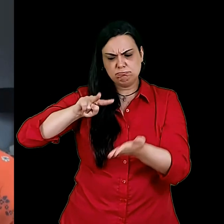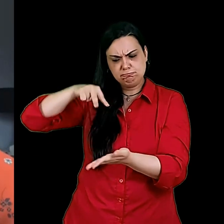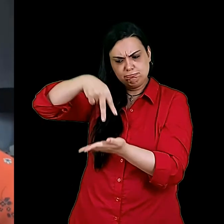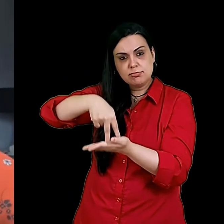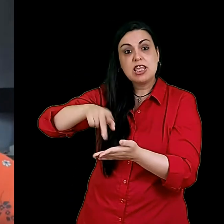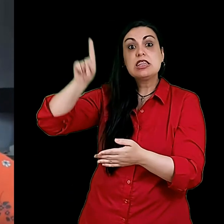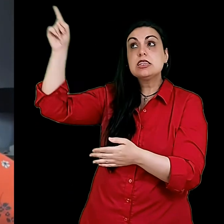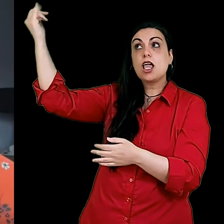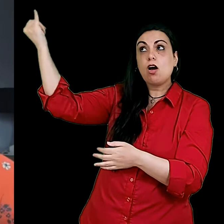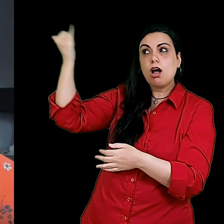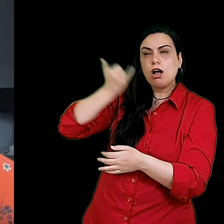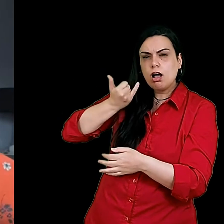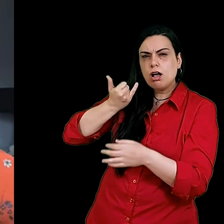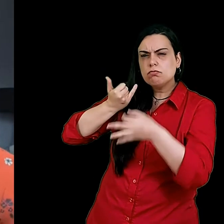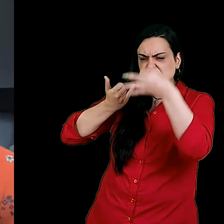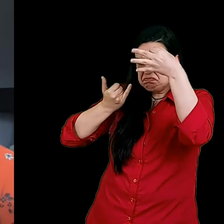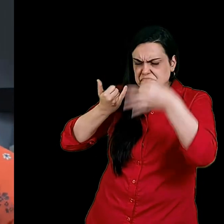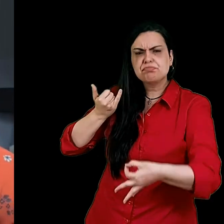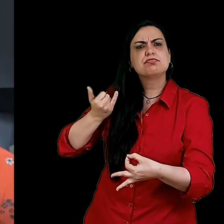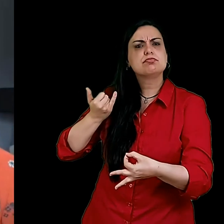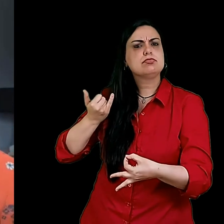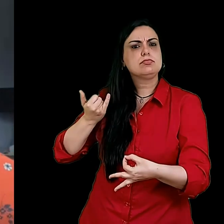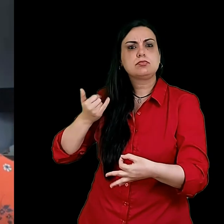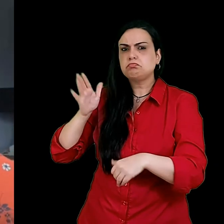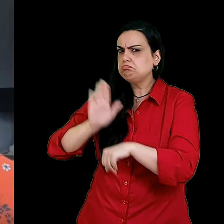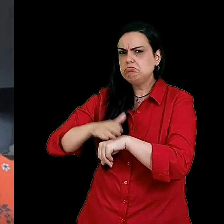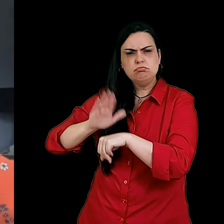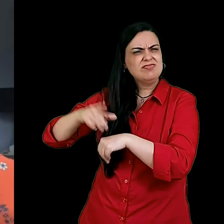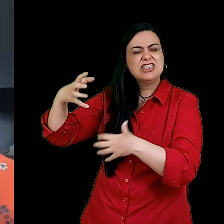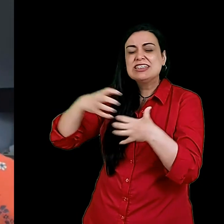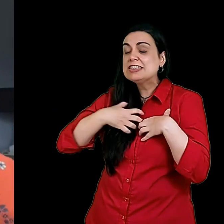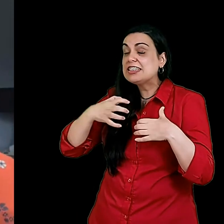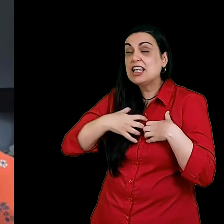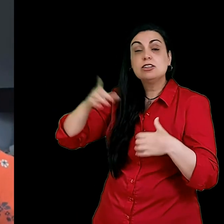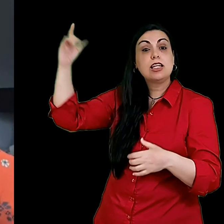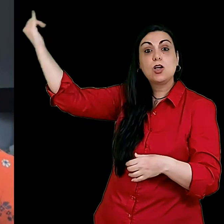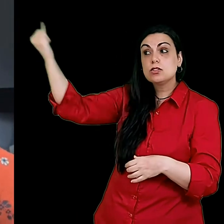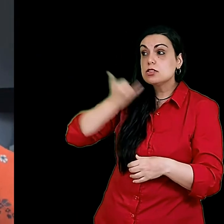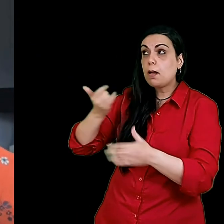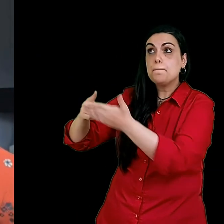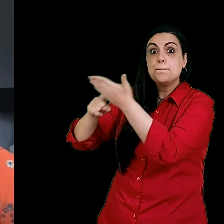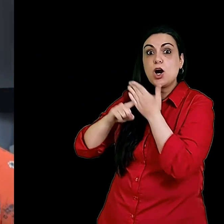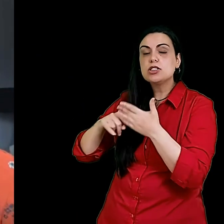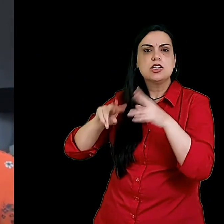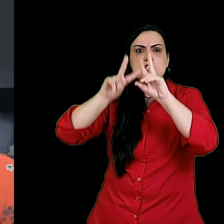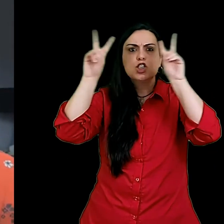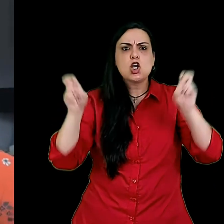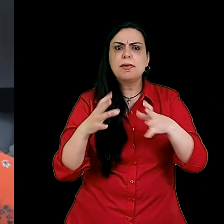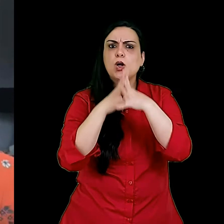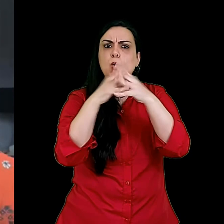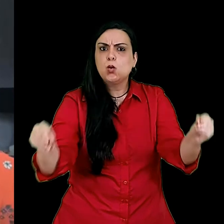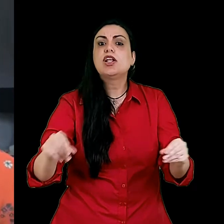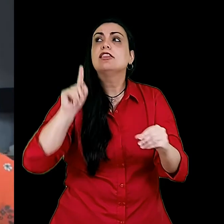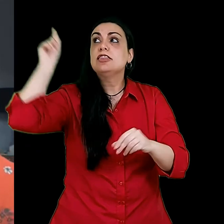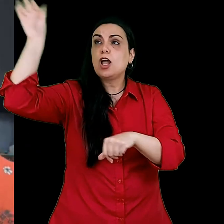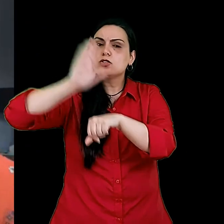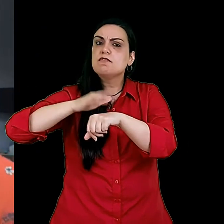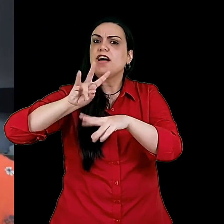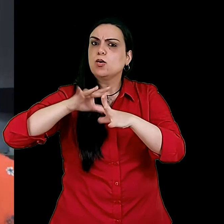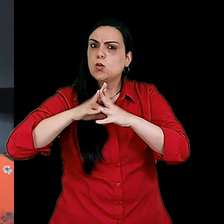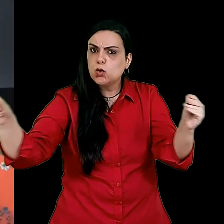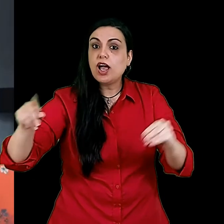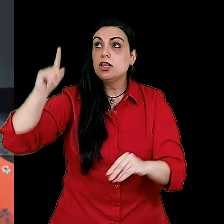estou ministrando ali, irmãos, no altar, Deus às vezes dá uma direção muito específica. Você sente o apontamento de Deus